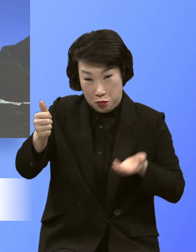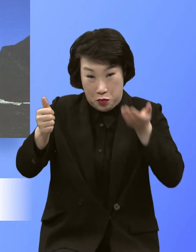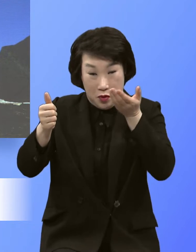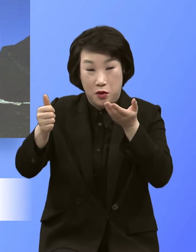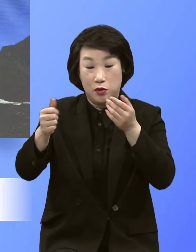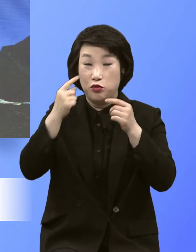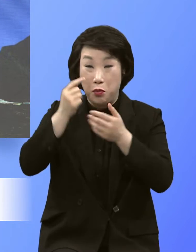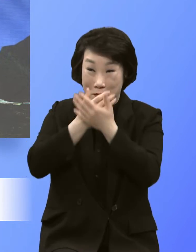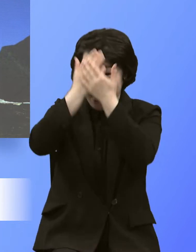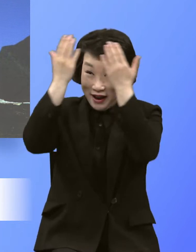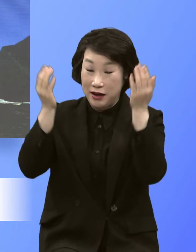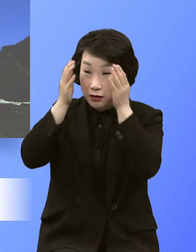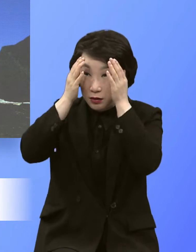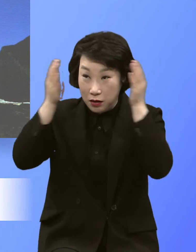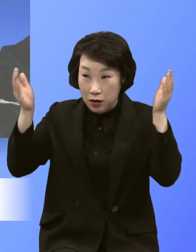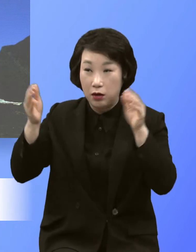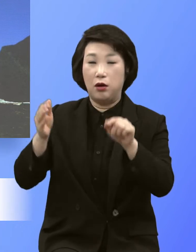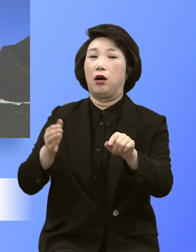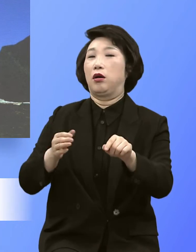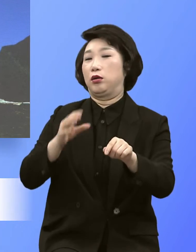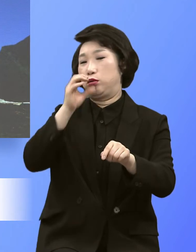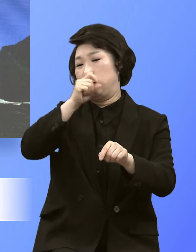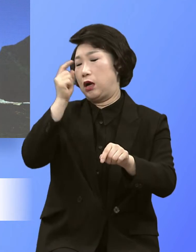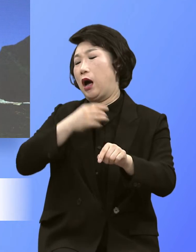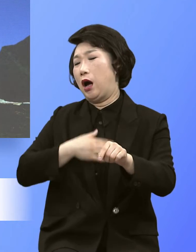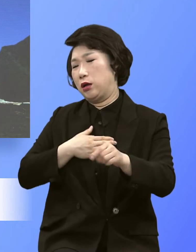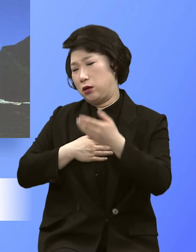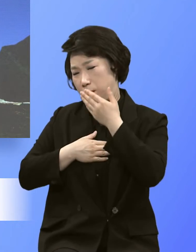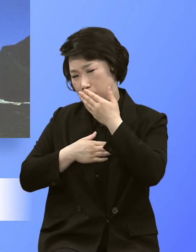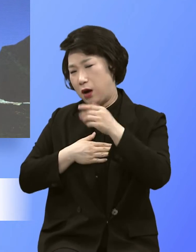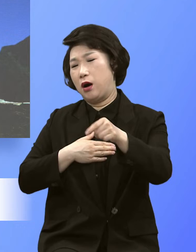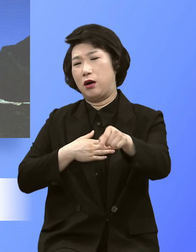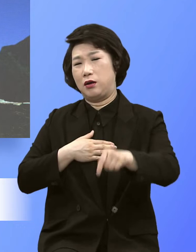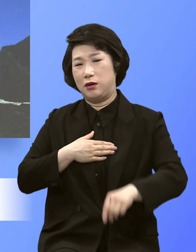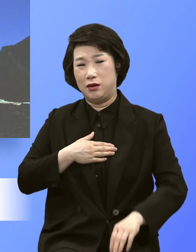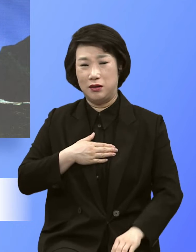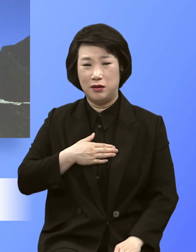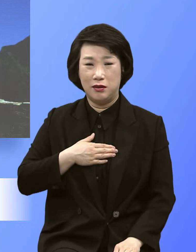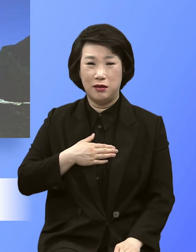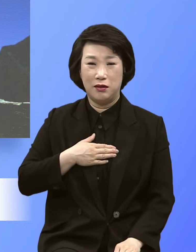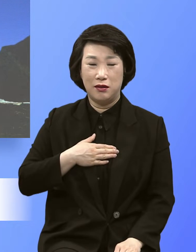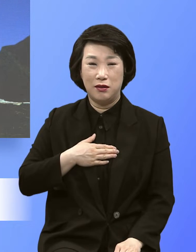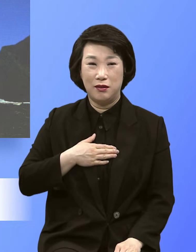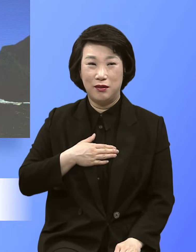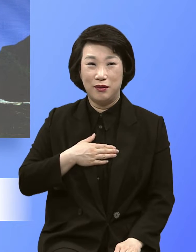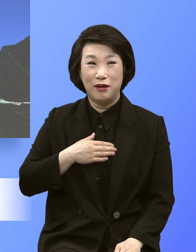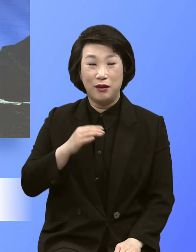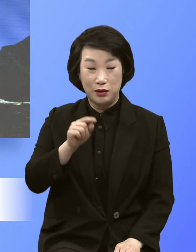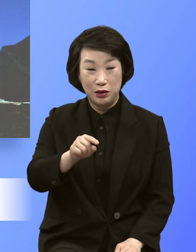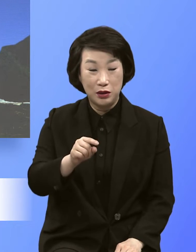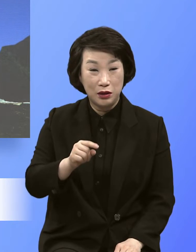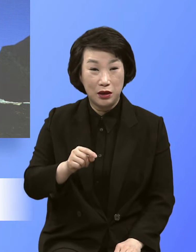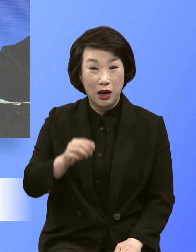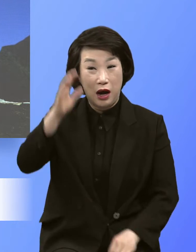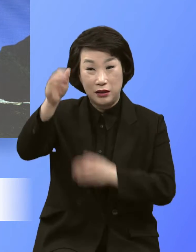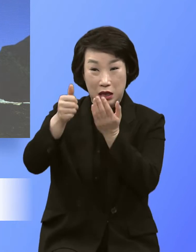하나님처럼 눈이 밝아지고 선악을 알게 된다. 그리고 너는